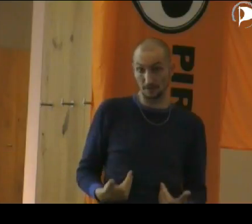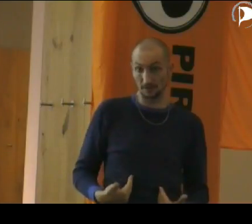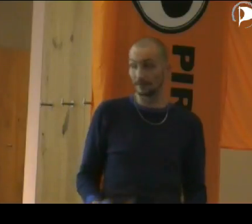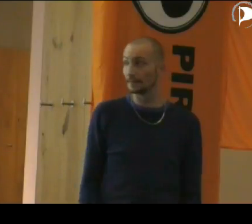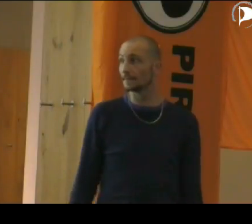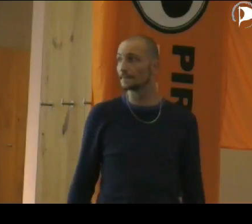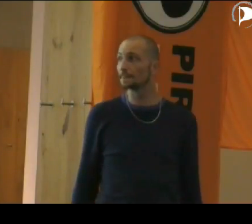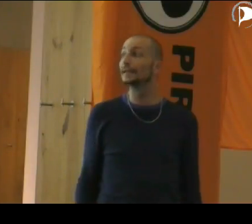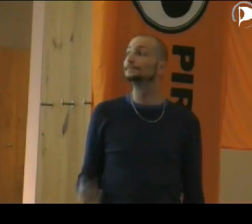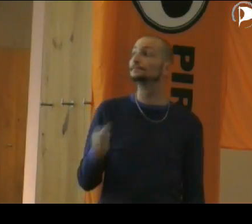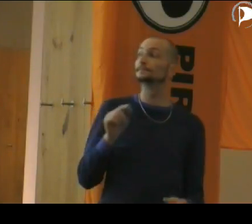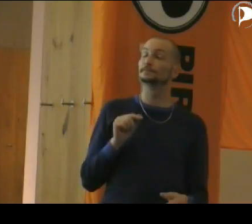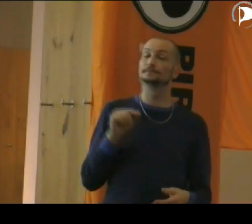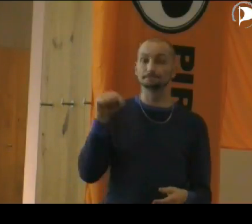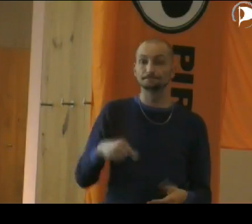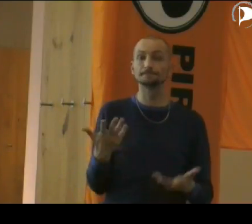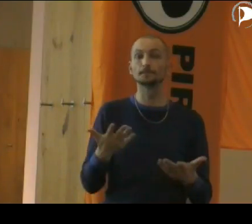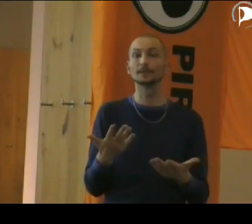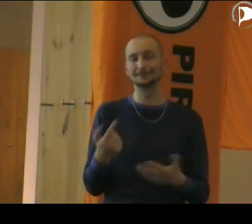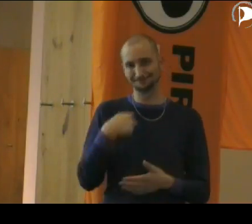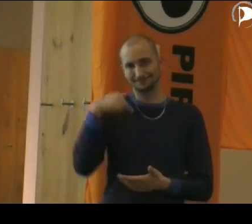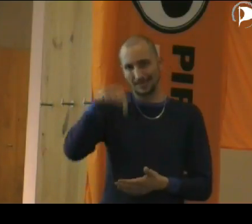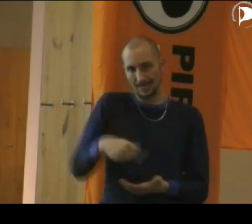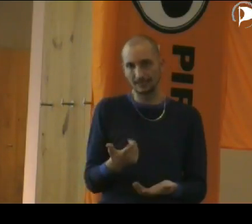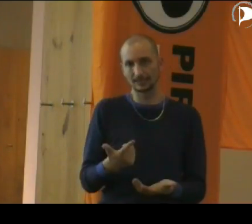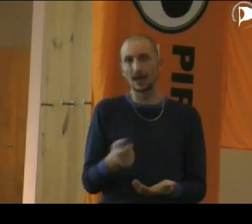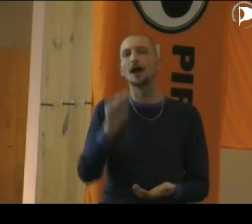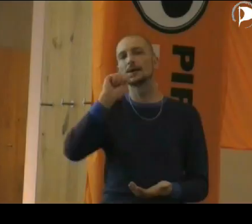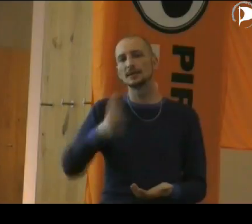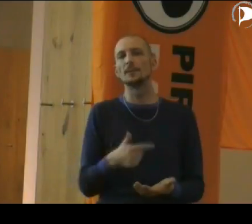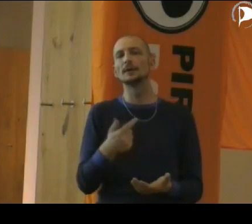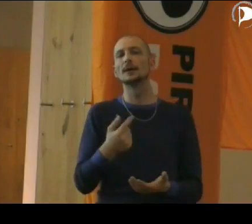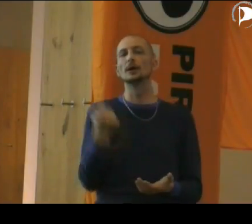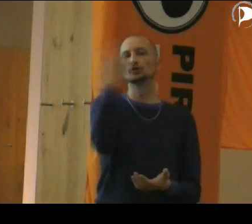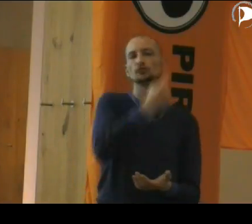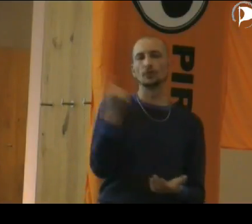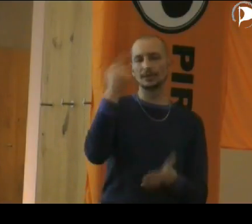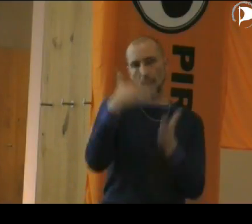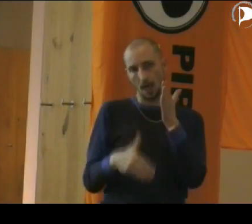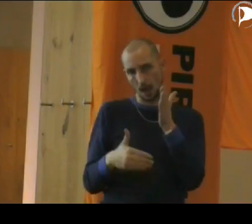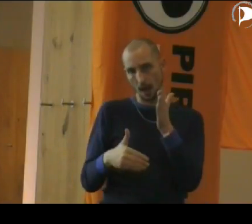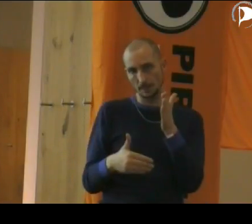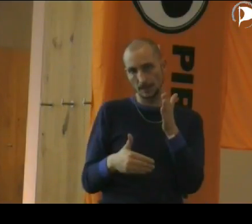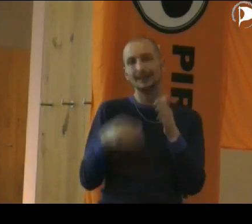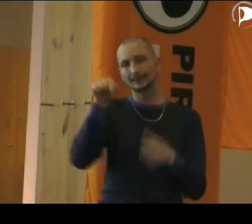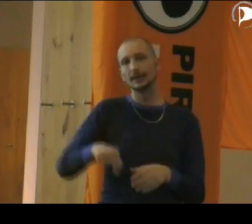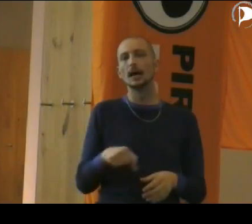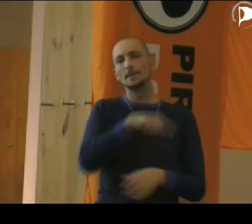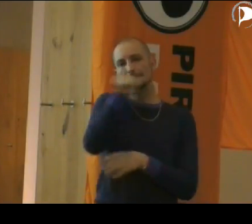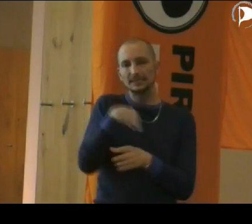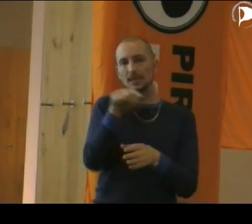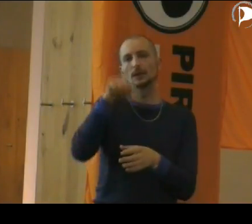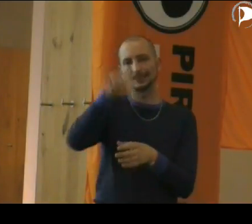also denke ich nach eineinhalb stunden am tag für den bezug auf maximum